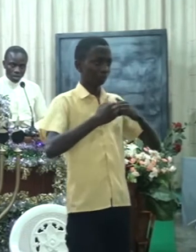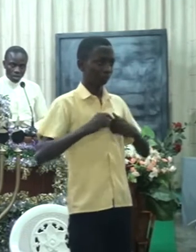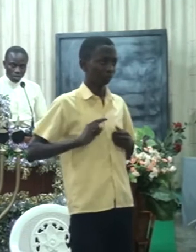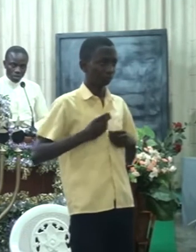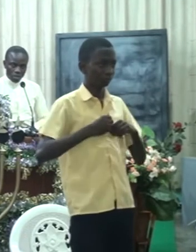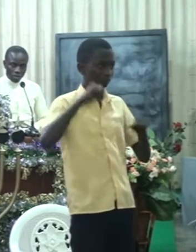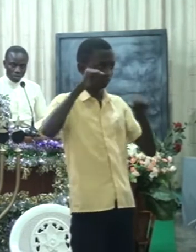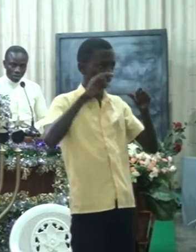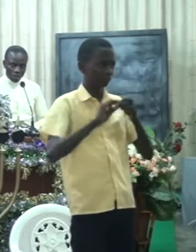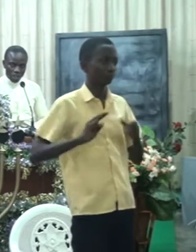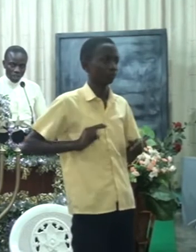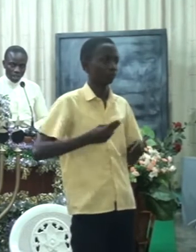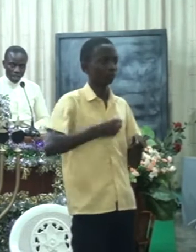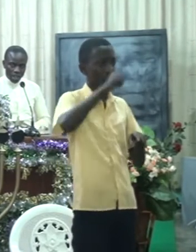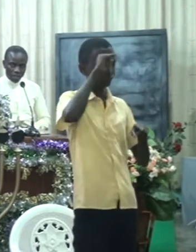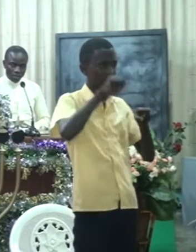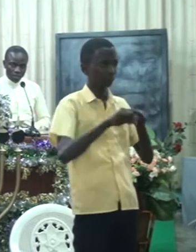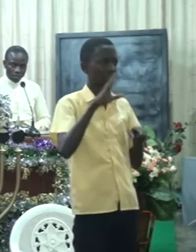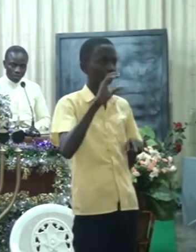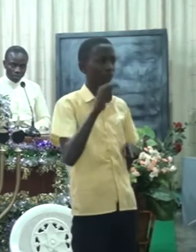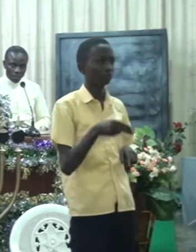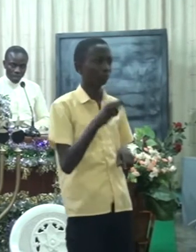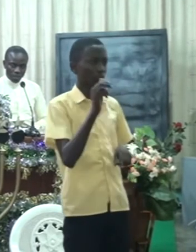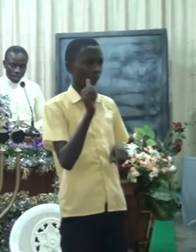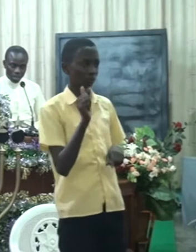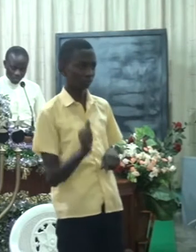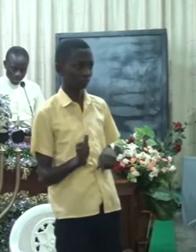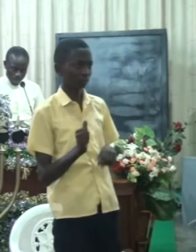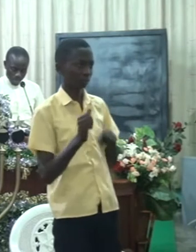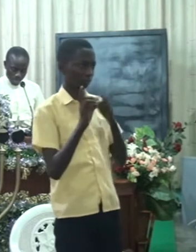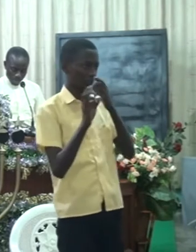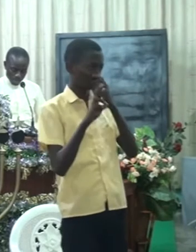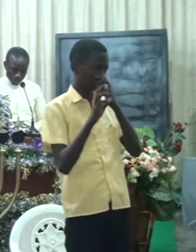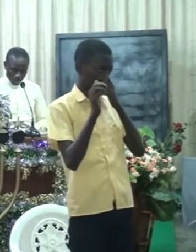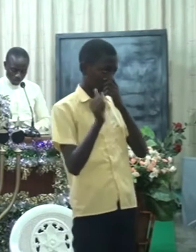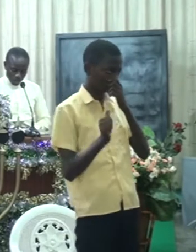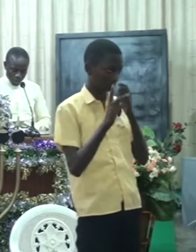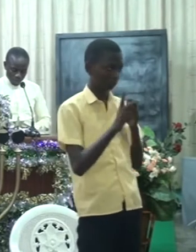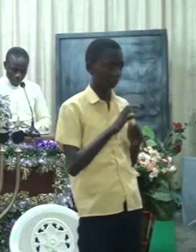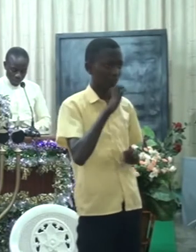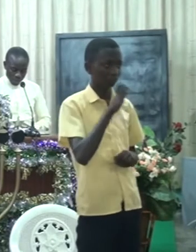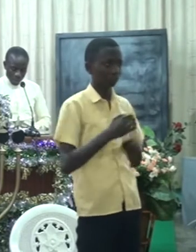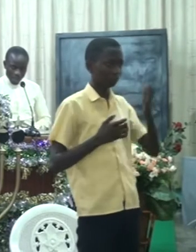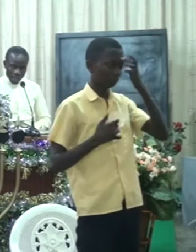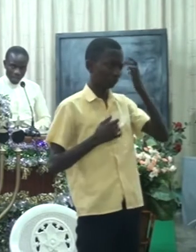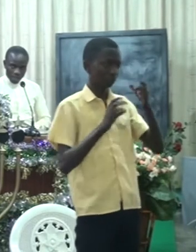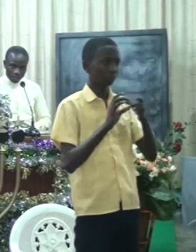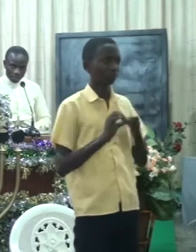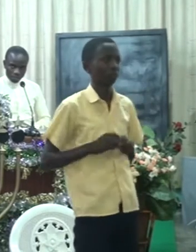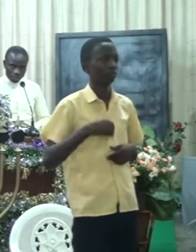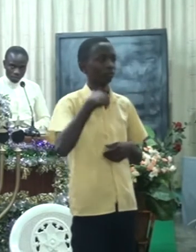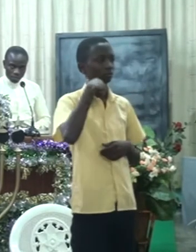Nous allons nous souvenir de notre frère Shadrach, capitaine. Capitaine. Il est malade de la